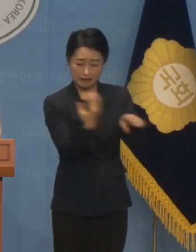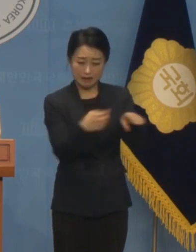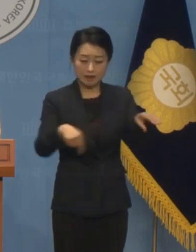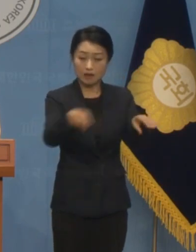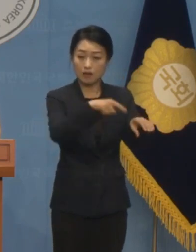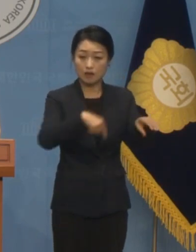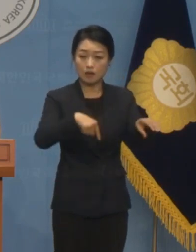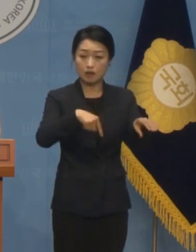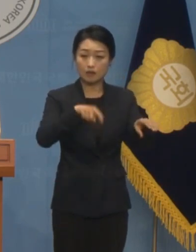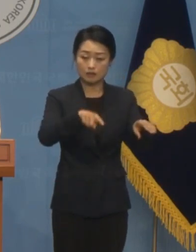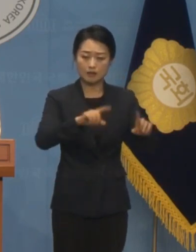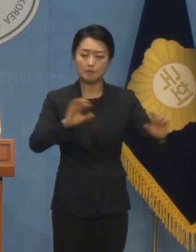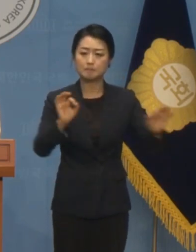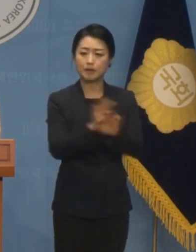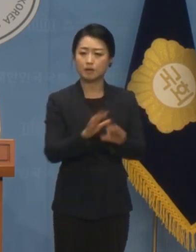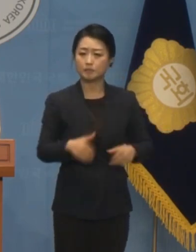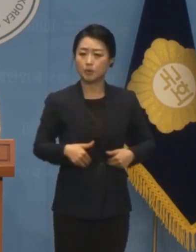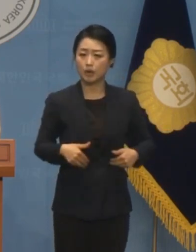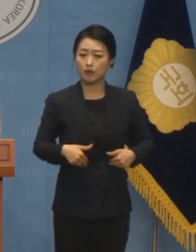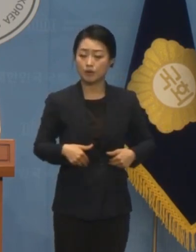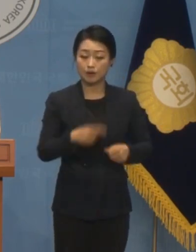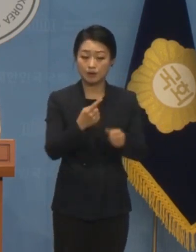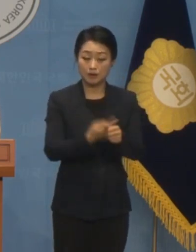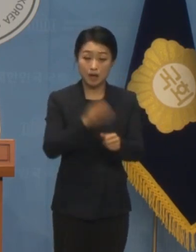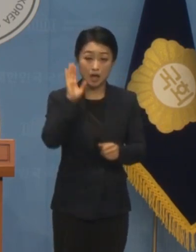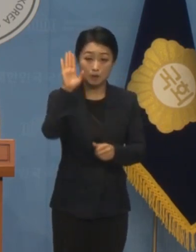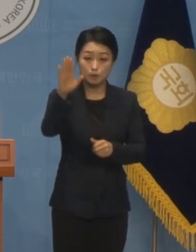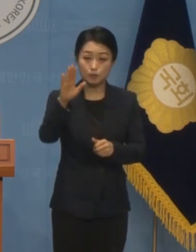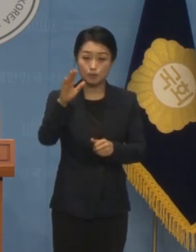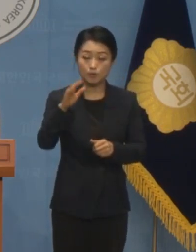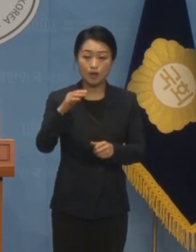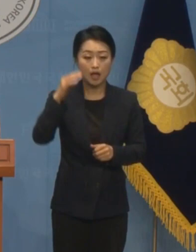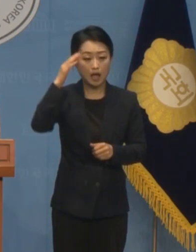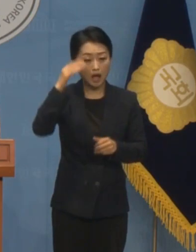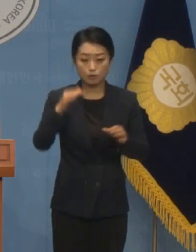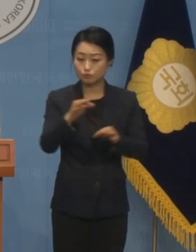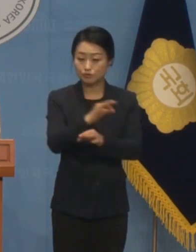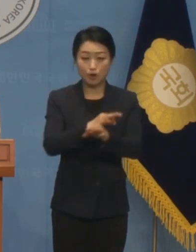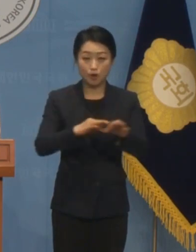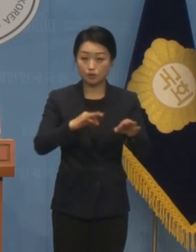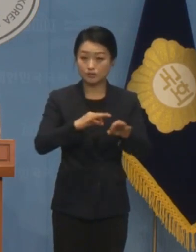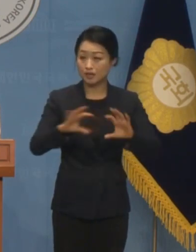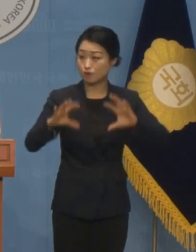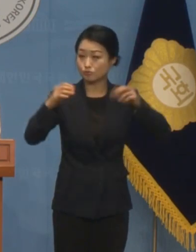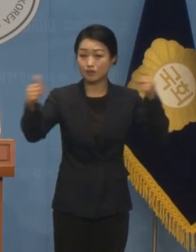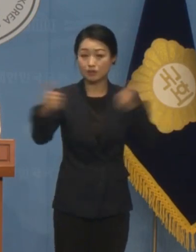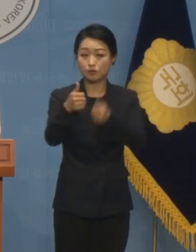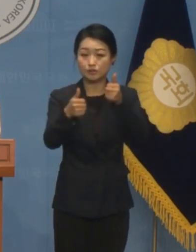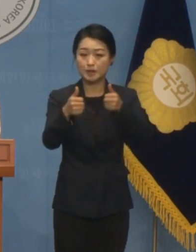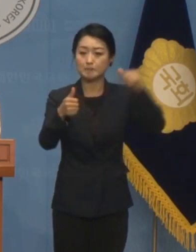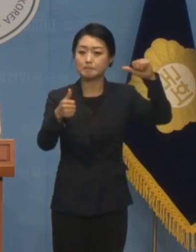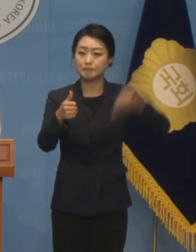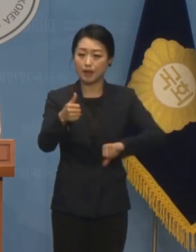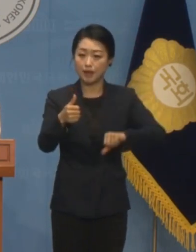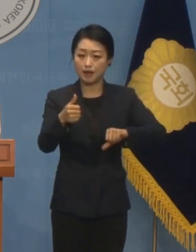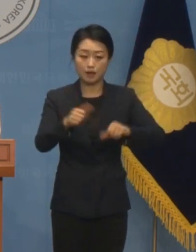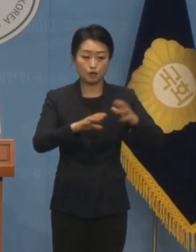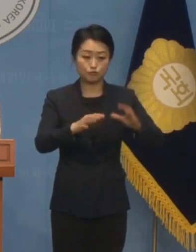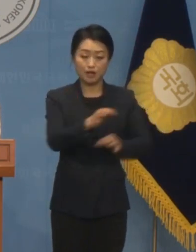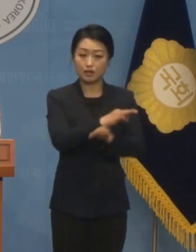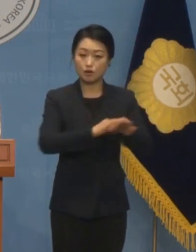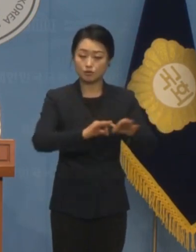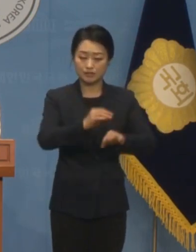성공하지 못한다면 대한민국 경제는 탄소 중립 글로벌 경쟁에서 패배하고 국가